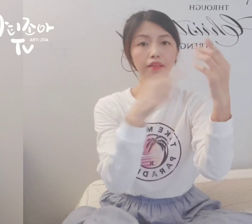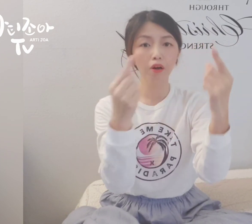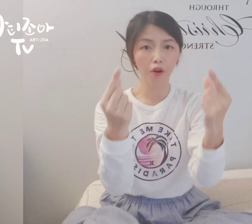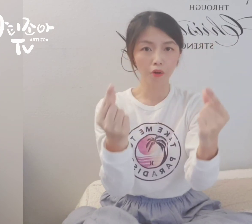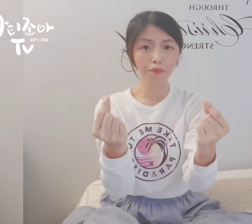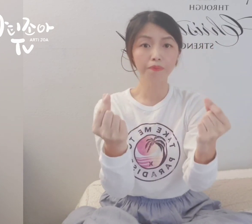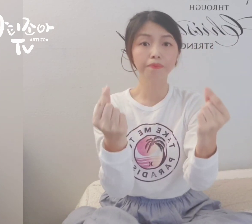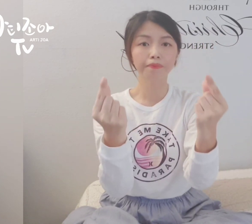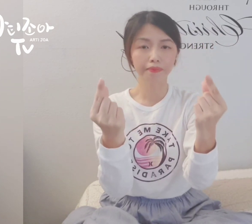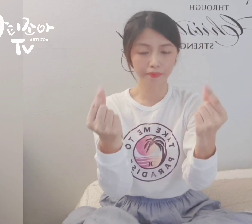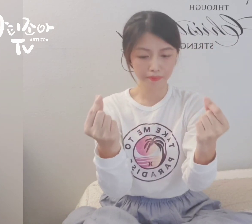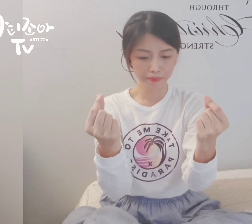깃발처럼